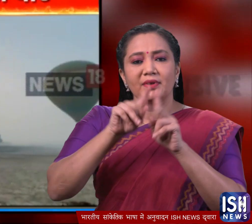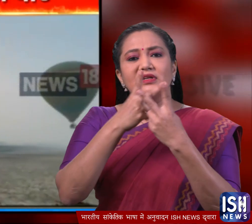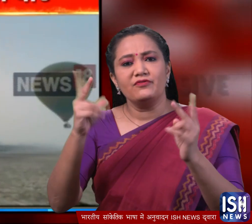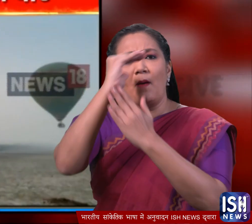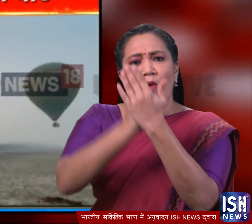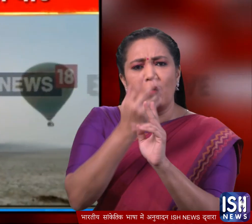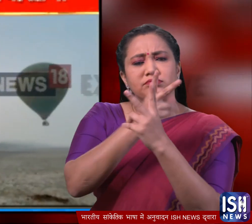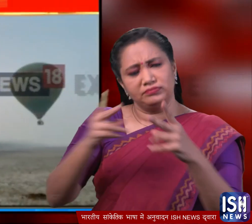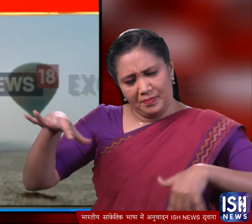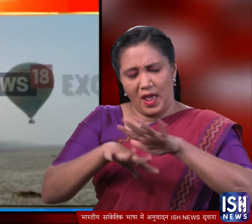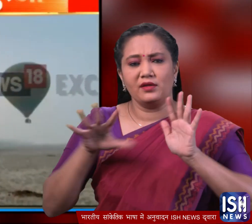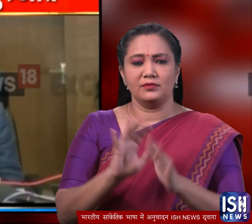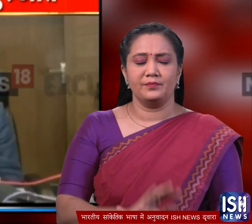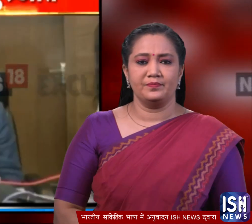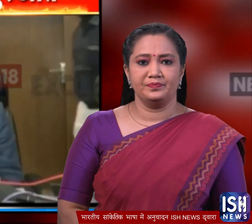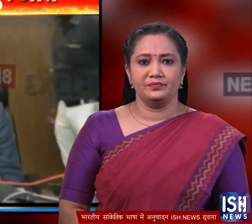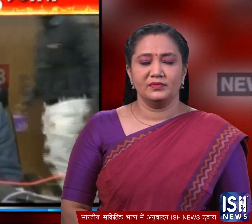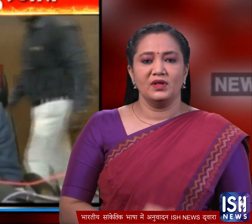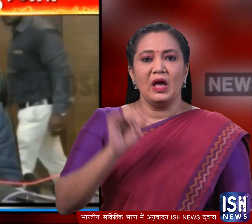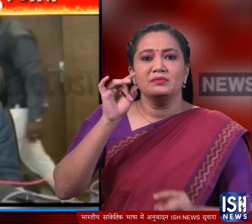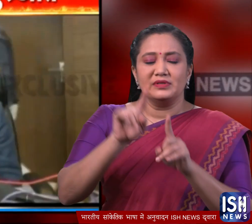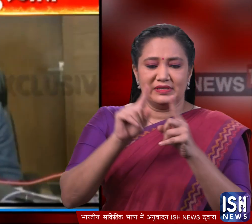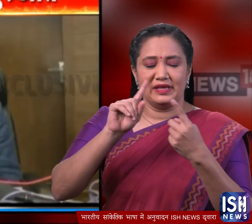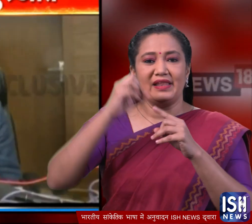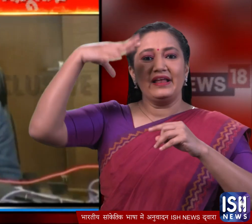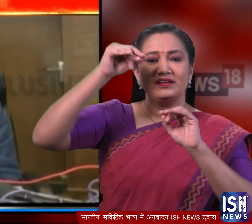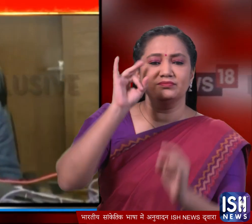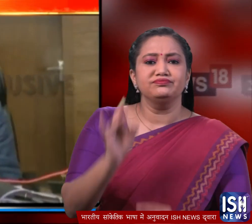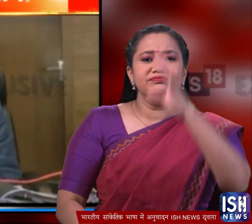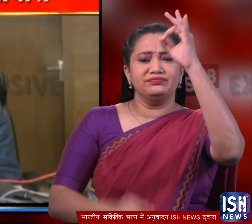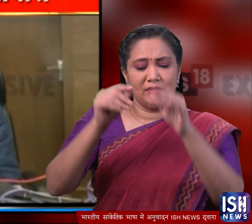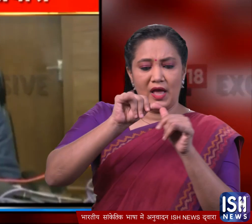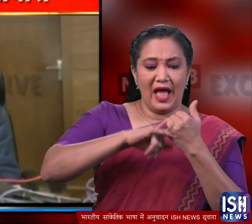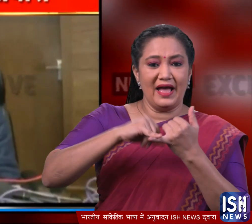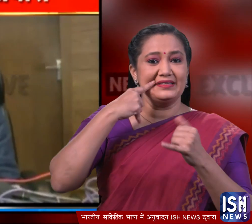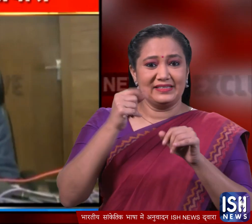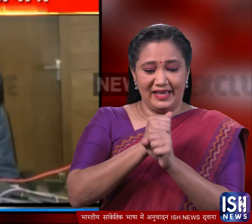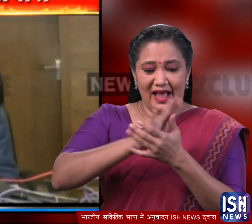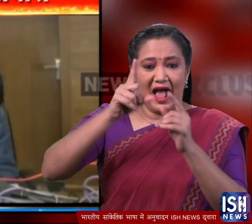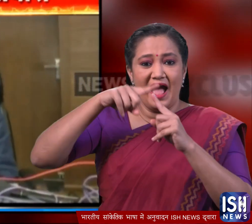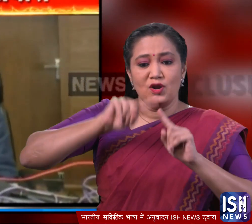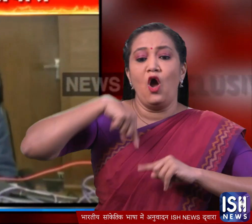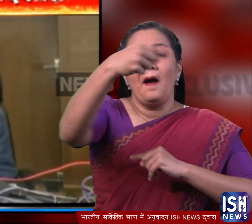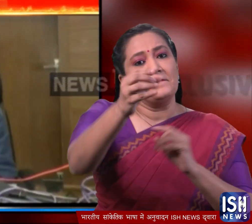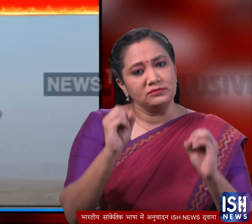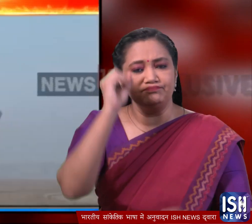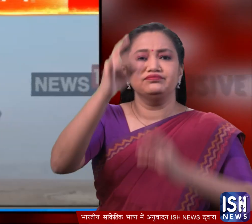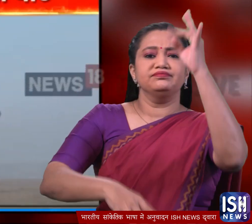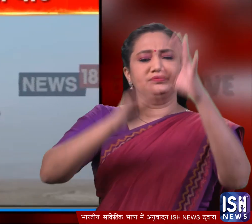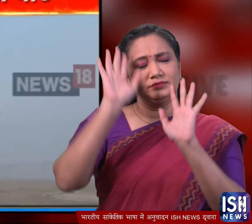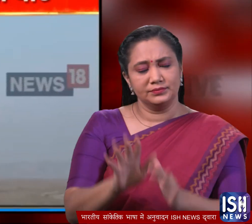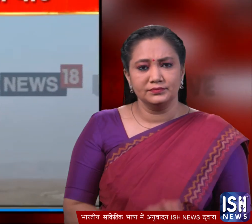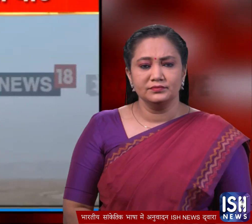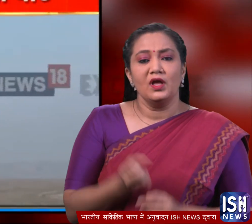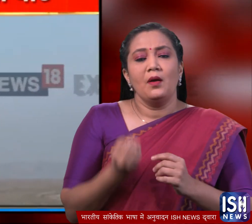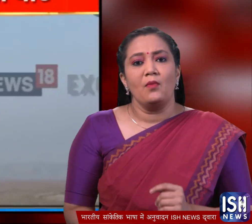इसके अलावा कई दूसरी तैयारियां भी की। इलेक्ट्रिकल आतिशबाजी 80 घाट के अपोजिट साइड वाले घाट पे की जाएगी। बलून